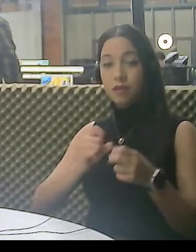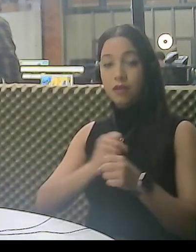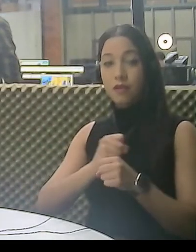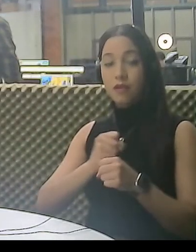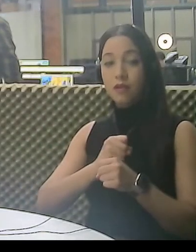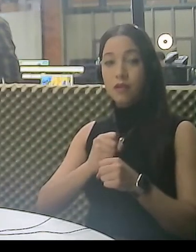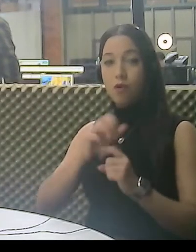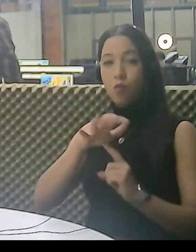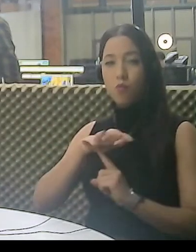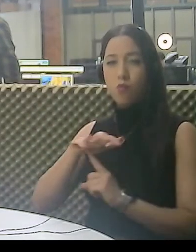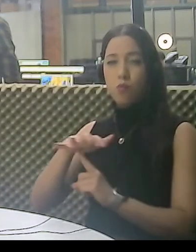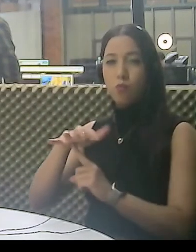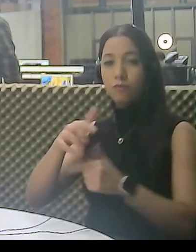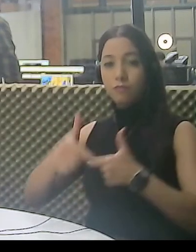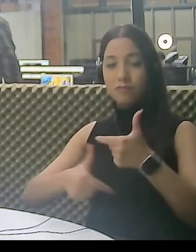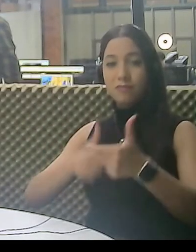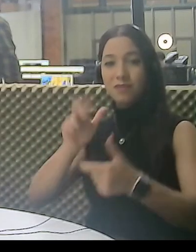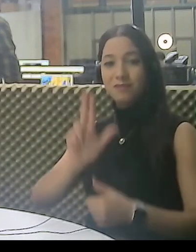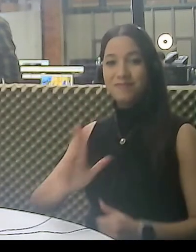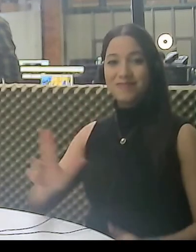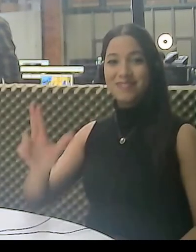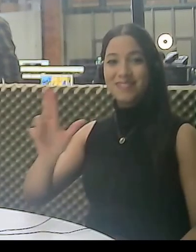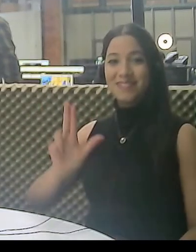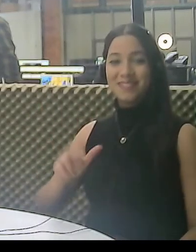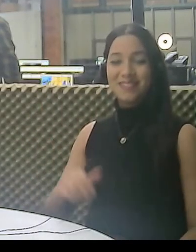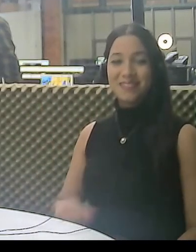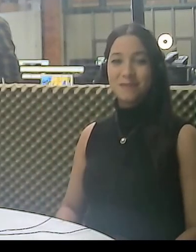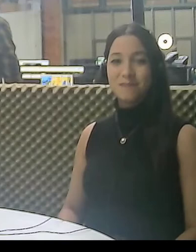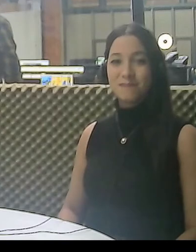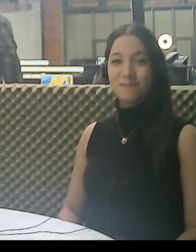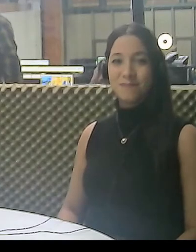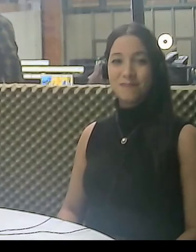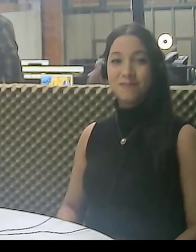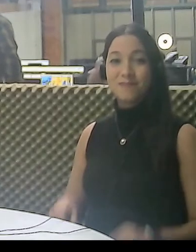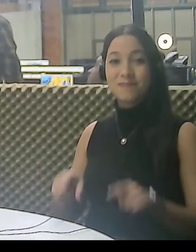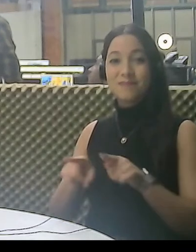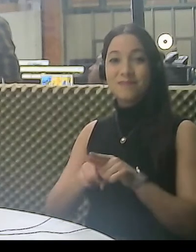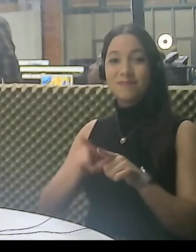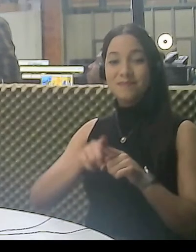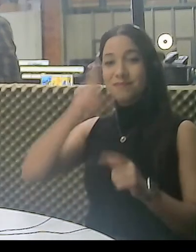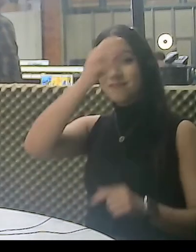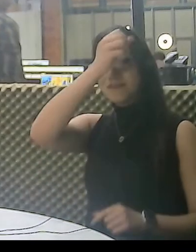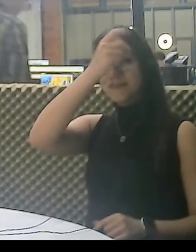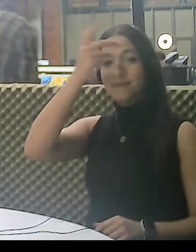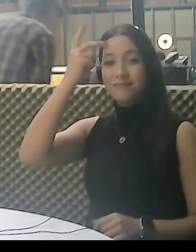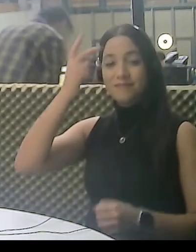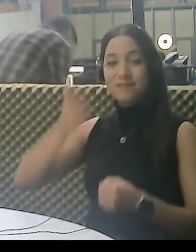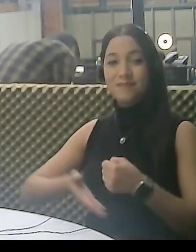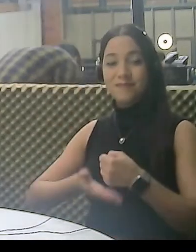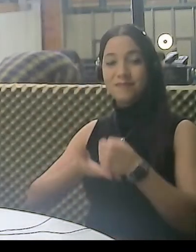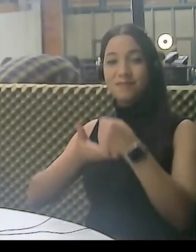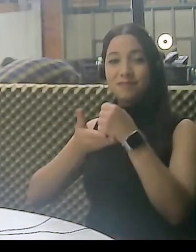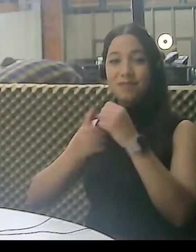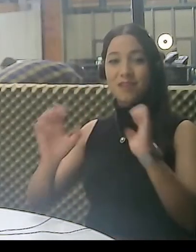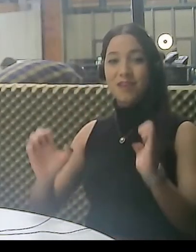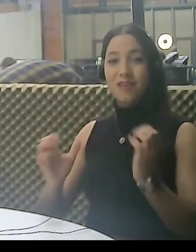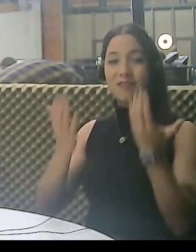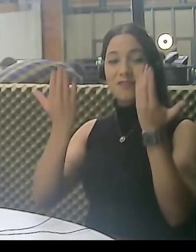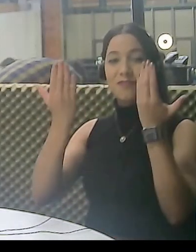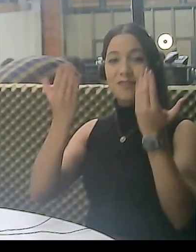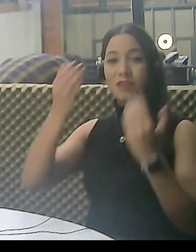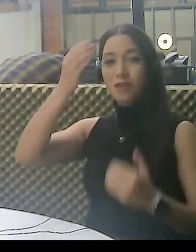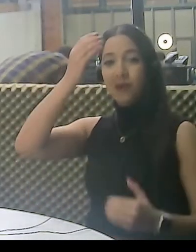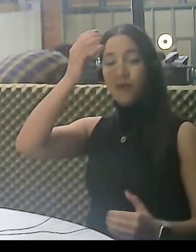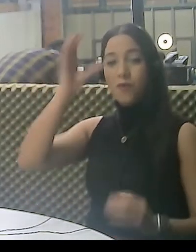o Mega Feirão de Empregos em Uberlândia. E ainda, a Prefeitura apoia a realização da tradicional festa de